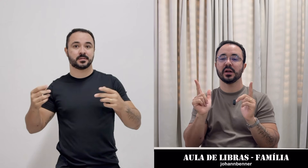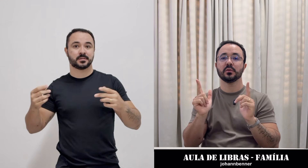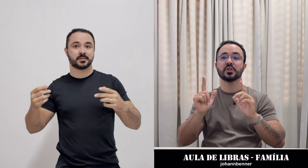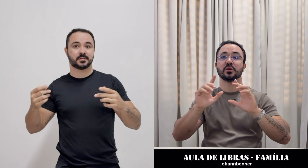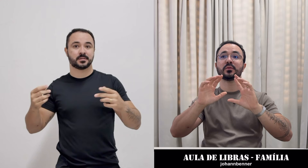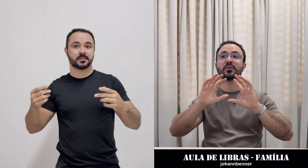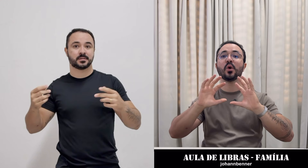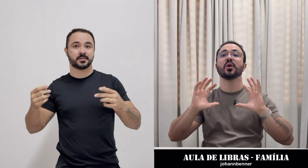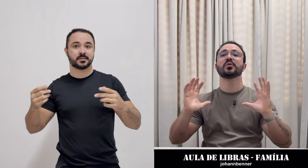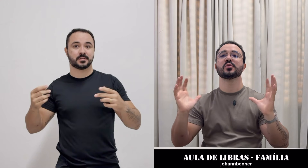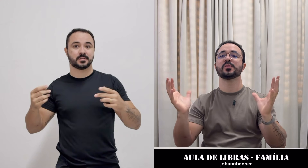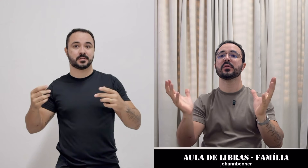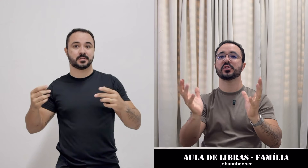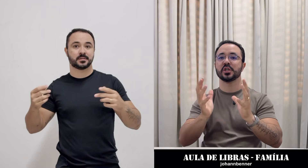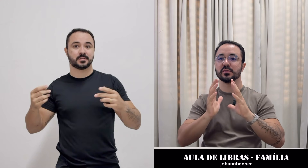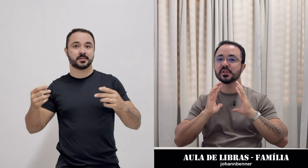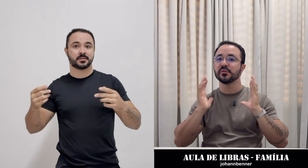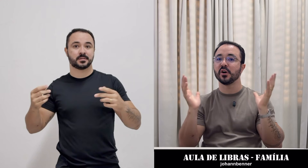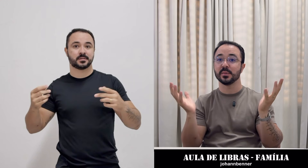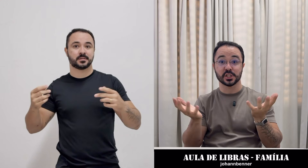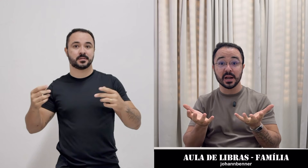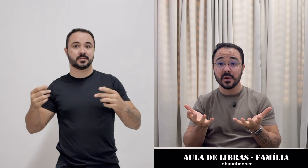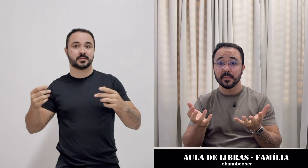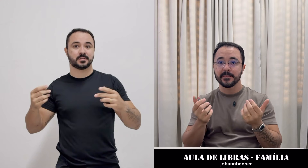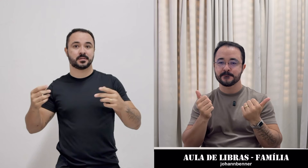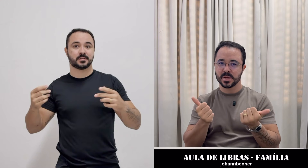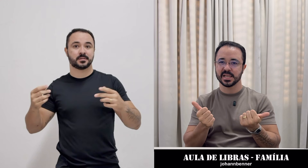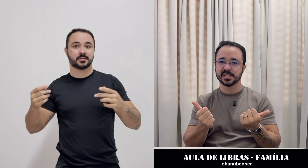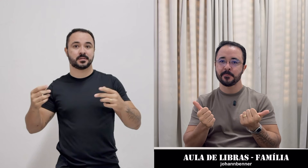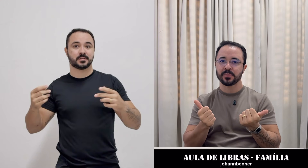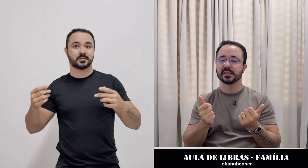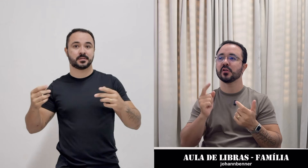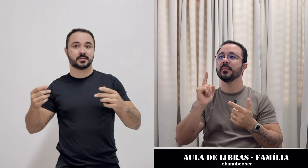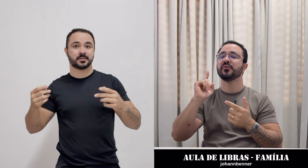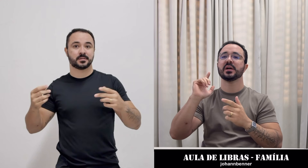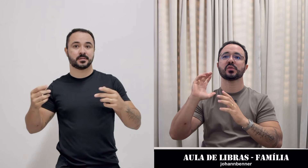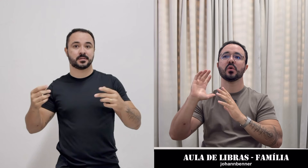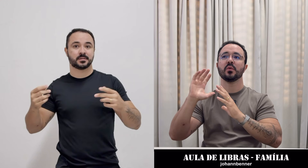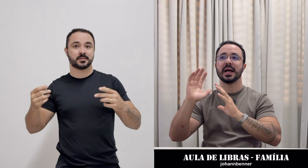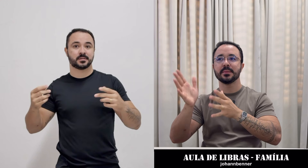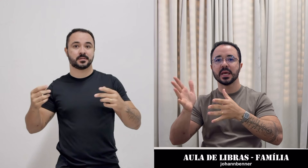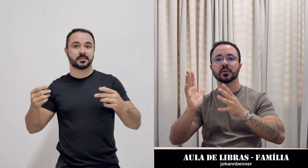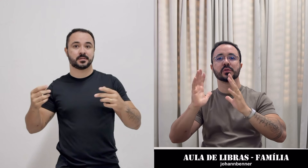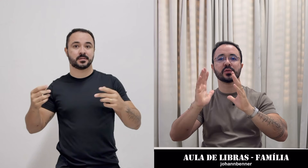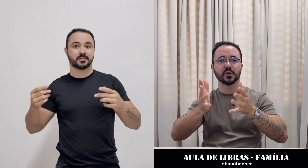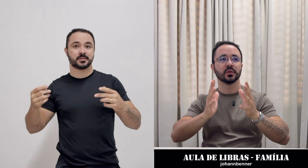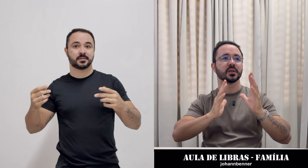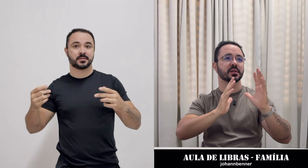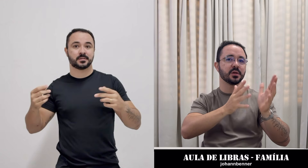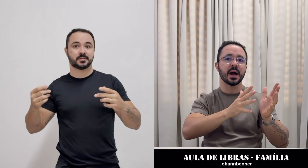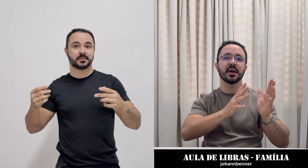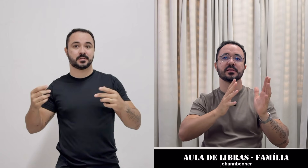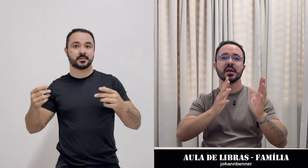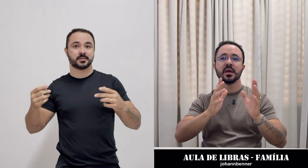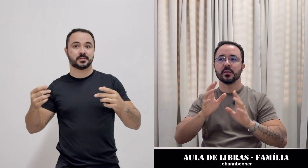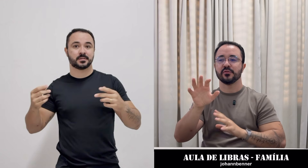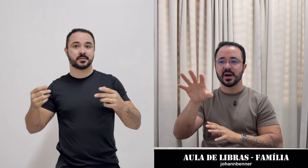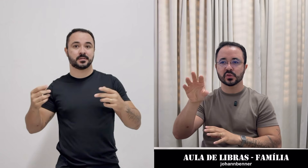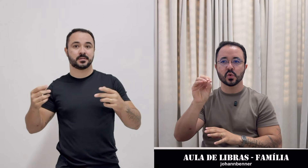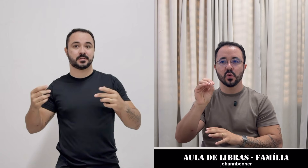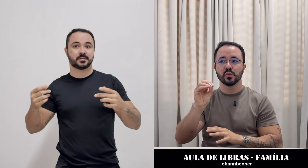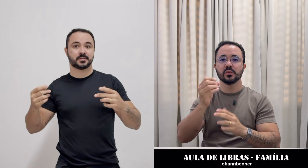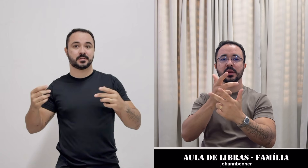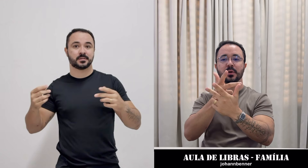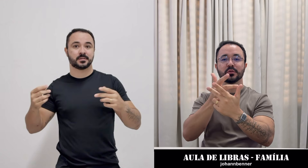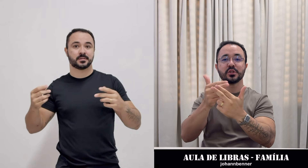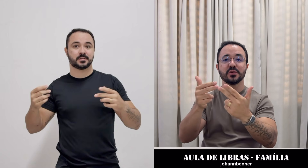isso? Eu estou falando de todos os meus tios de forma geral, beleza? Assim como eu faço com alimentos, frutas, animais, eu